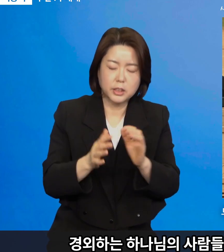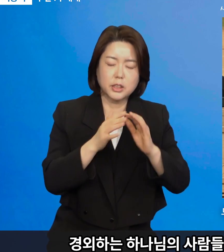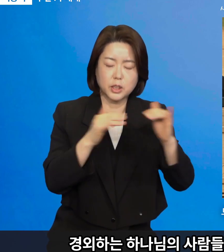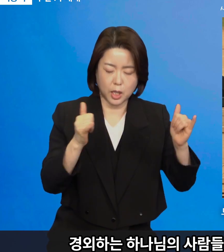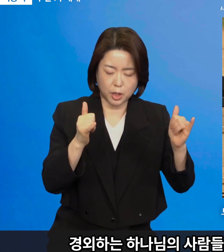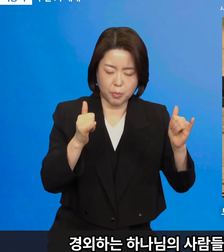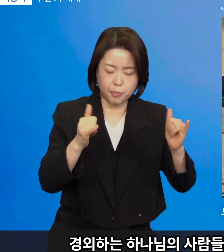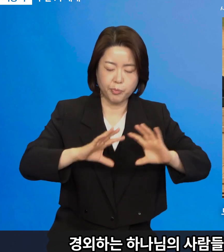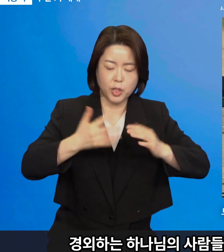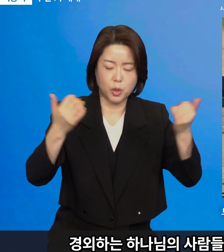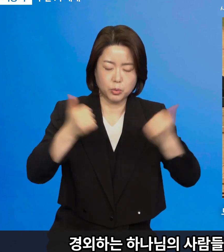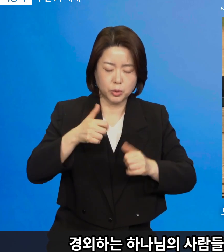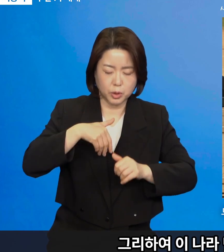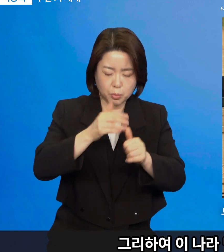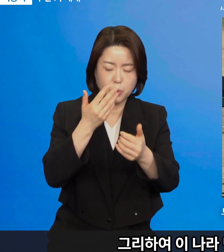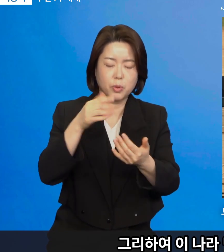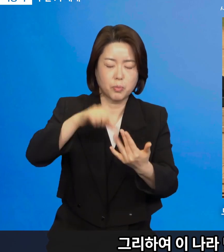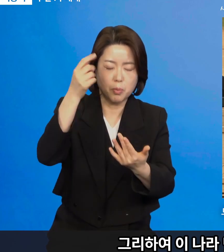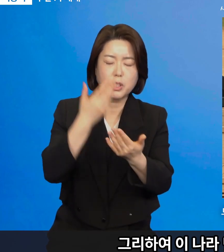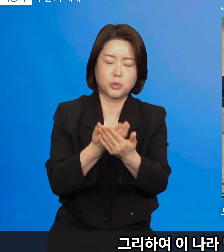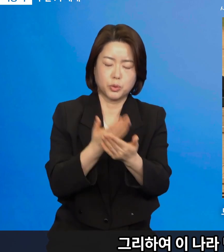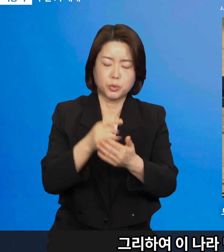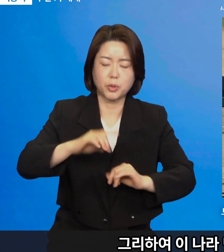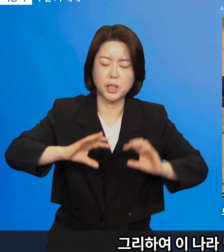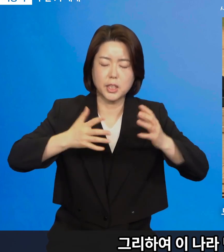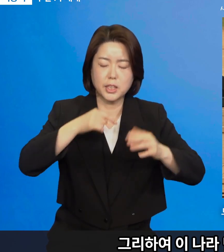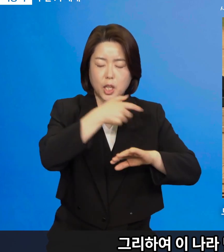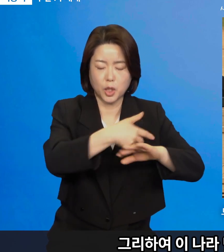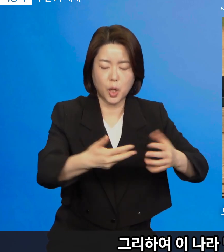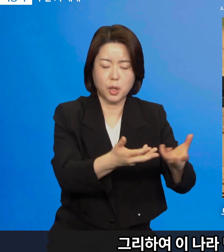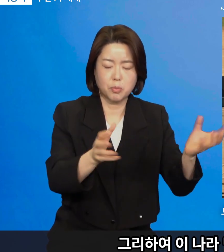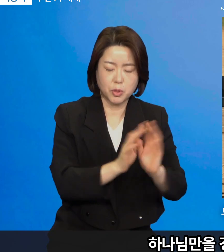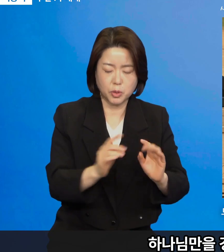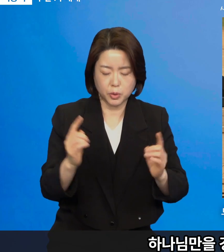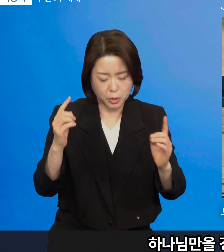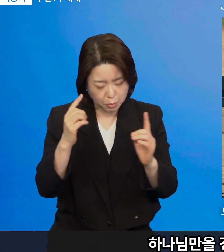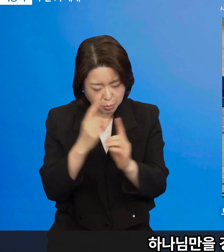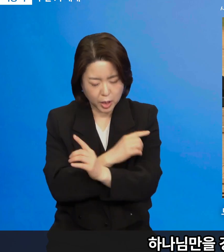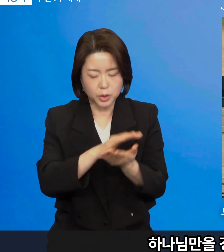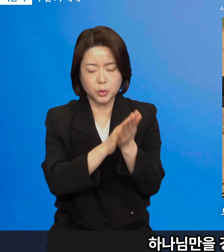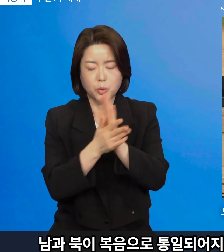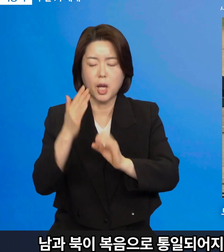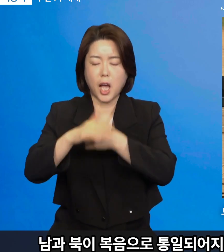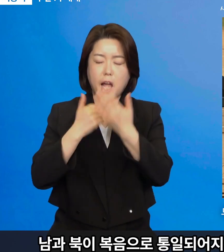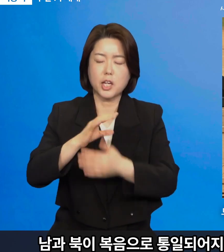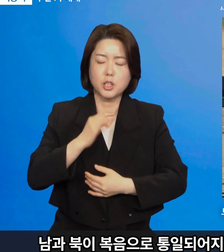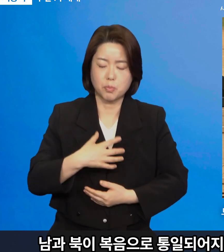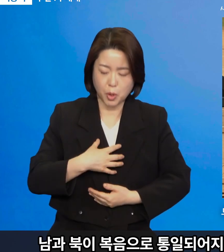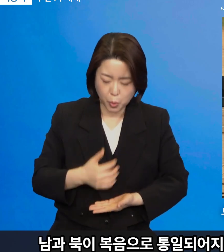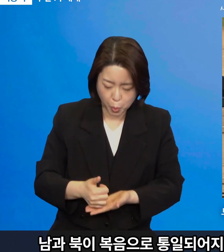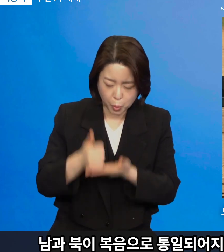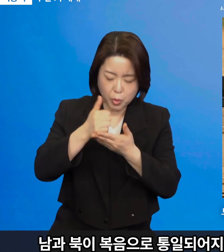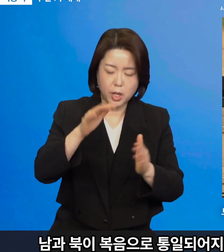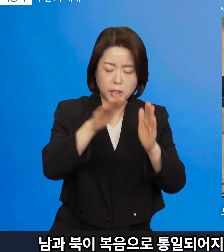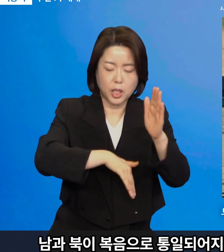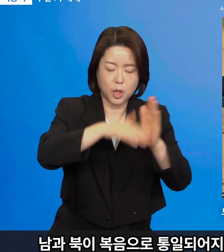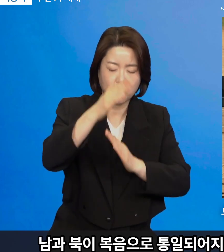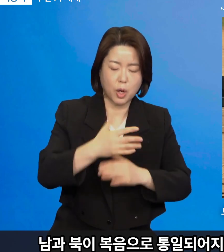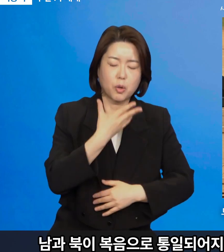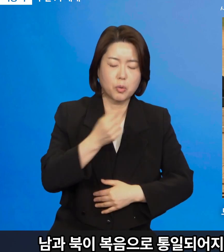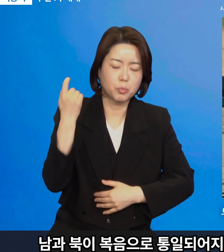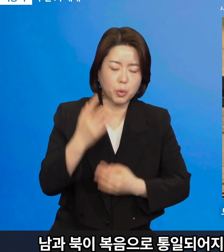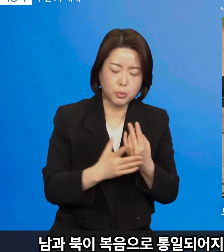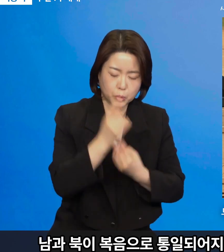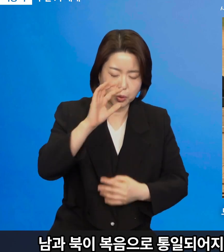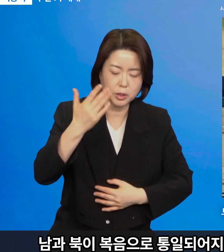사람들을 국회로 보내주시옵시고, 그리하여 이 나라 민족이 변하여지고 하나님만을 경외하는 나라, 남과 북이 복음으로 통일되어지는 그